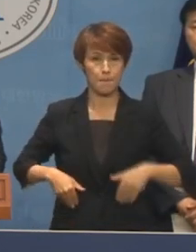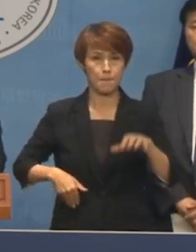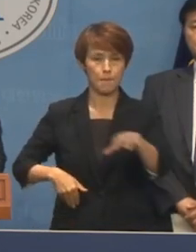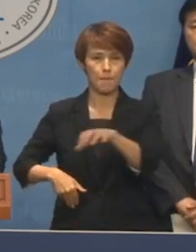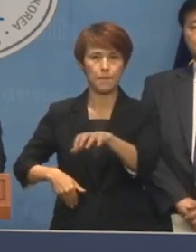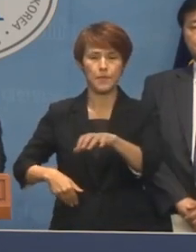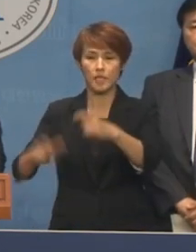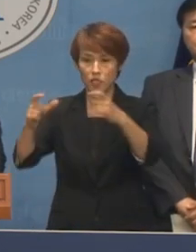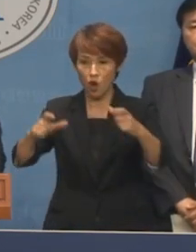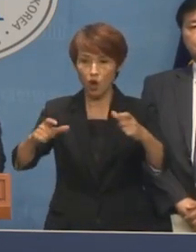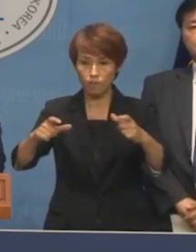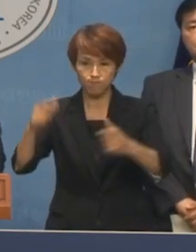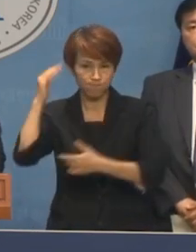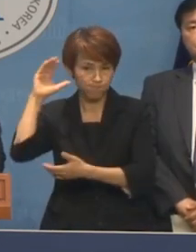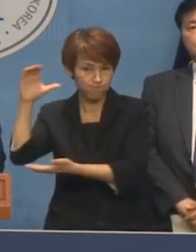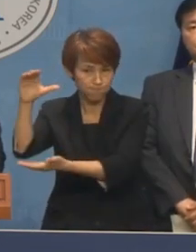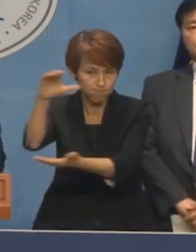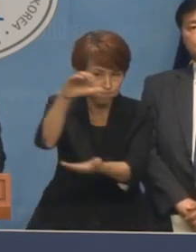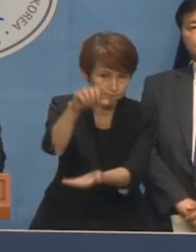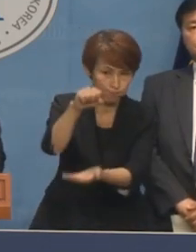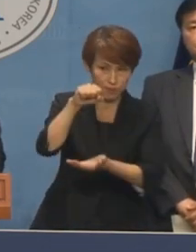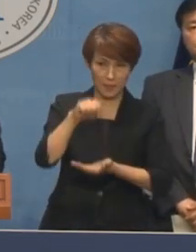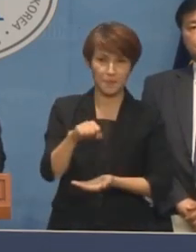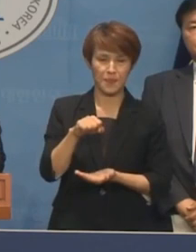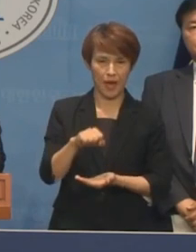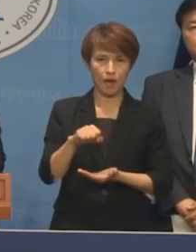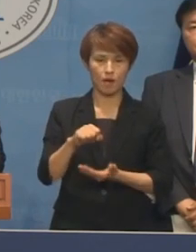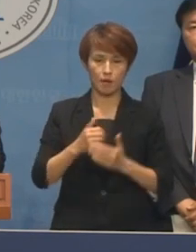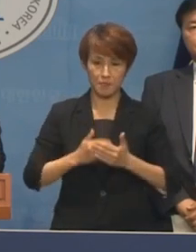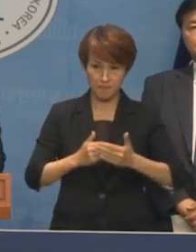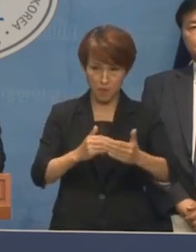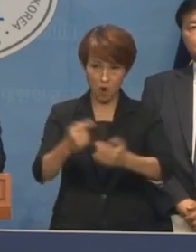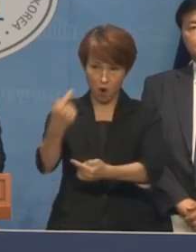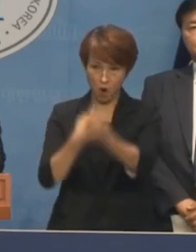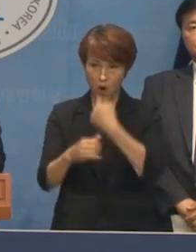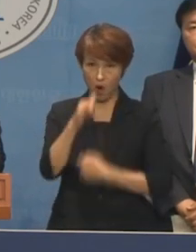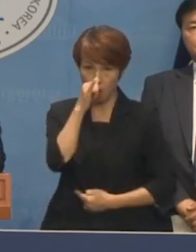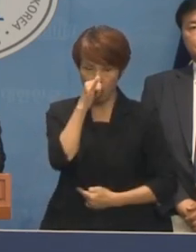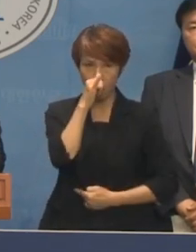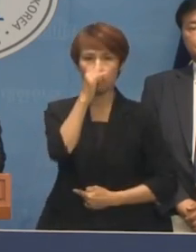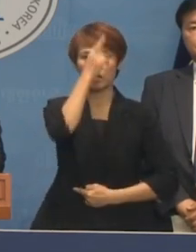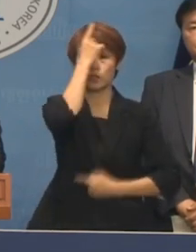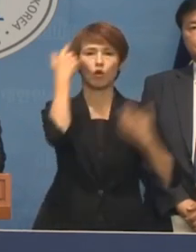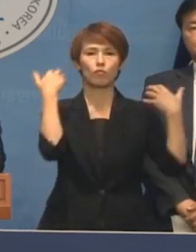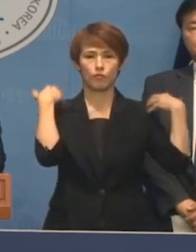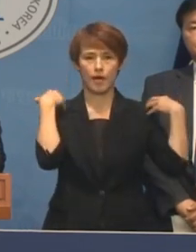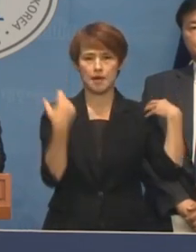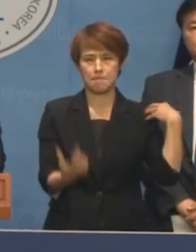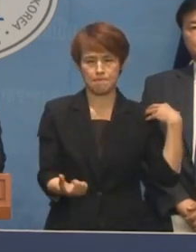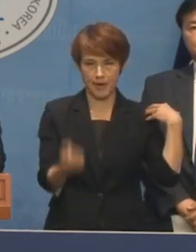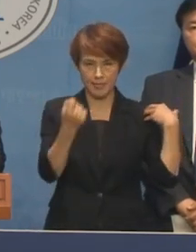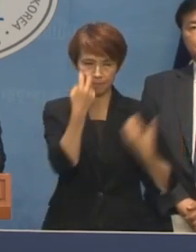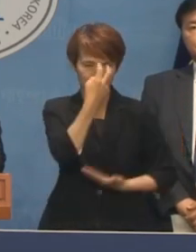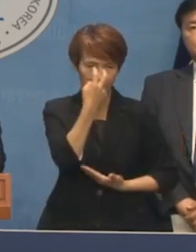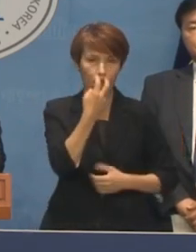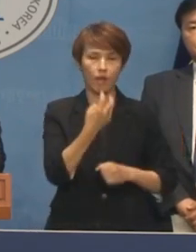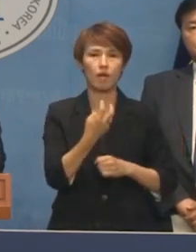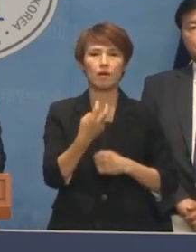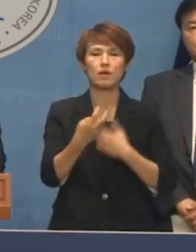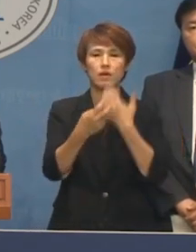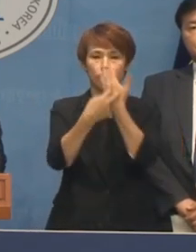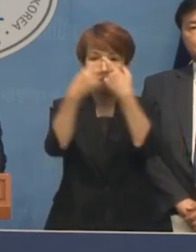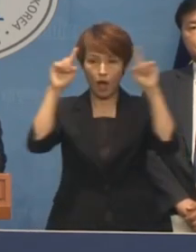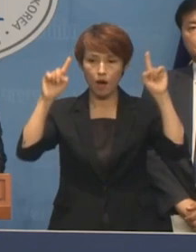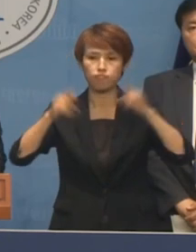지역 내 의견이 충분히 수렴되고 절차에 따라 신청이 이루어지면 정부가 신속히 검토해서 추진해